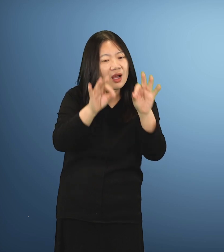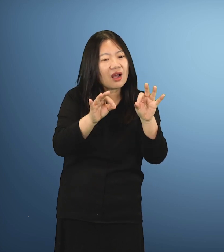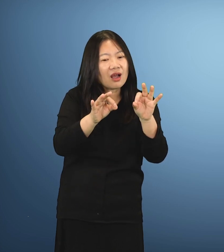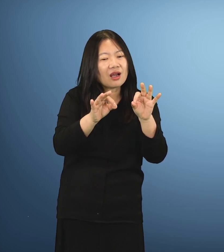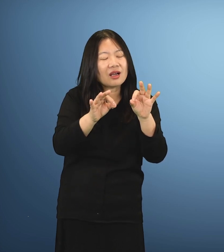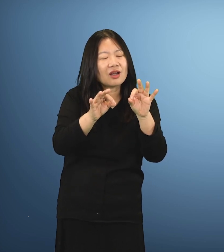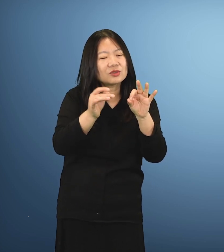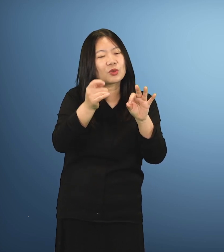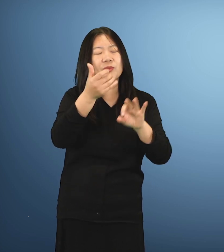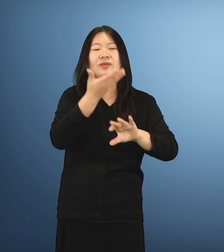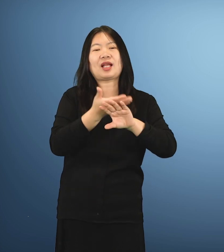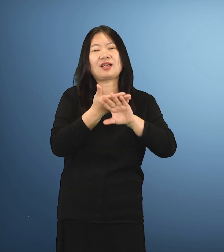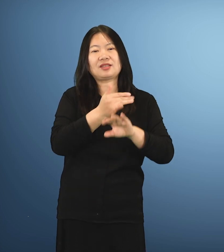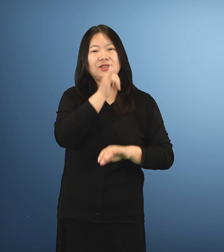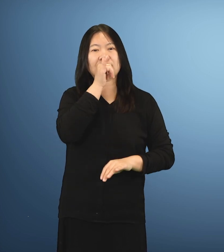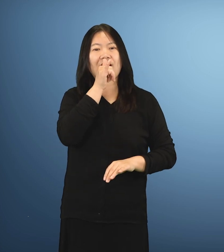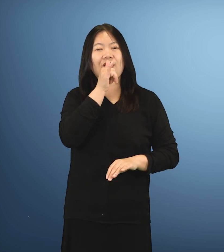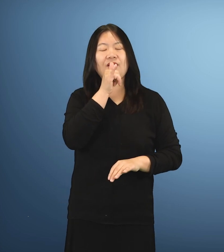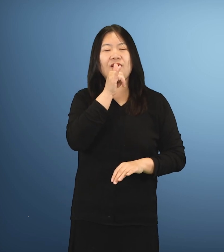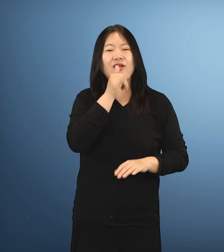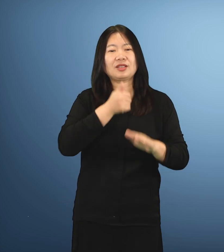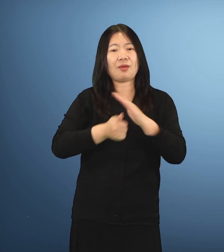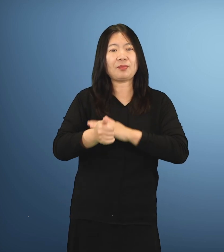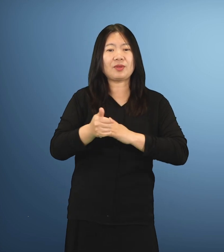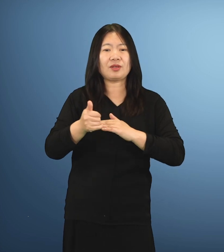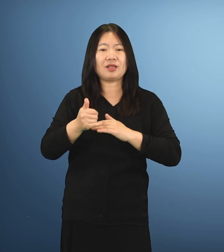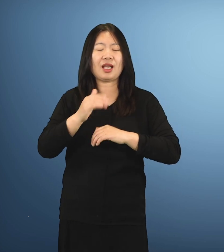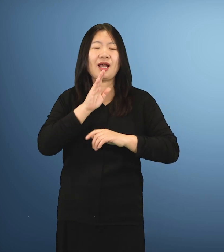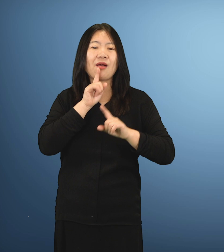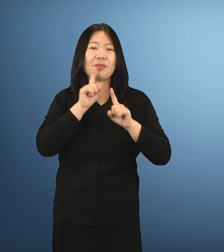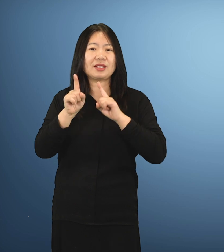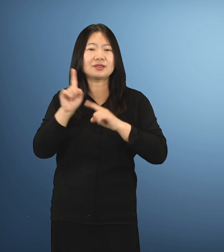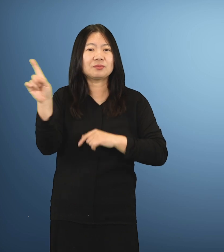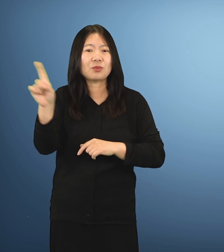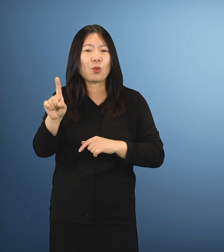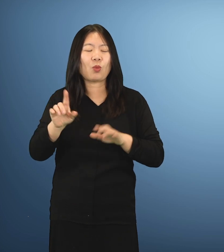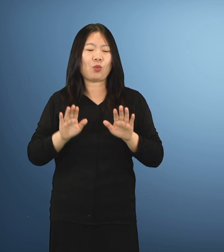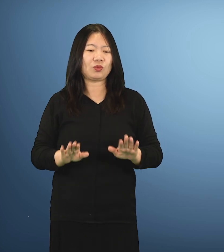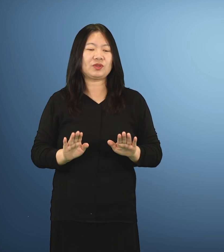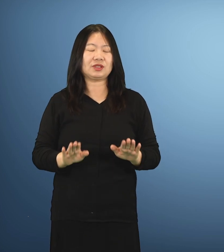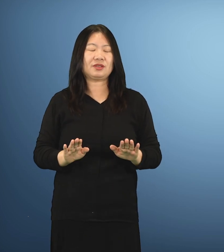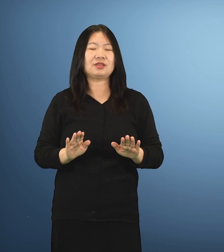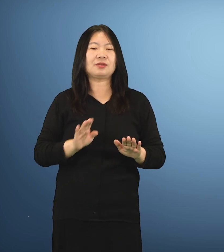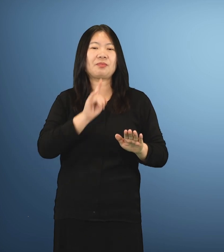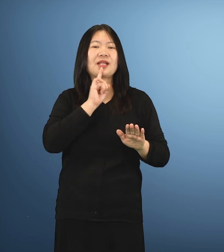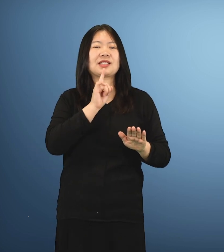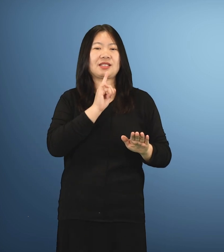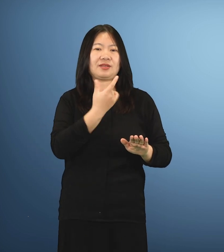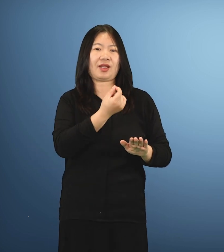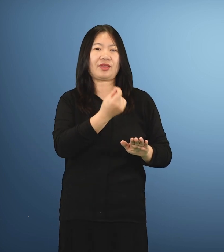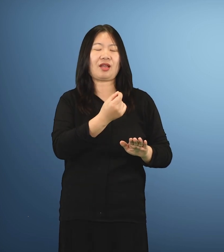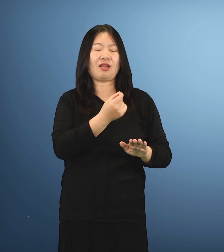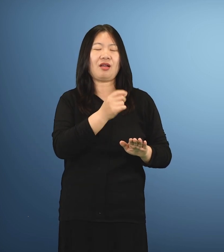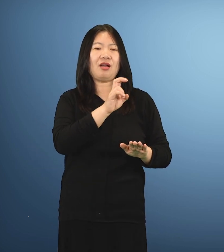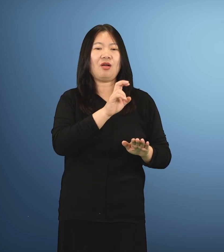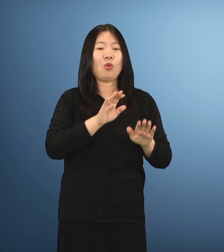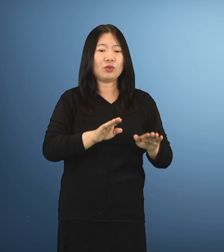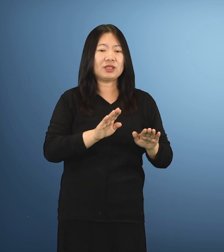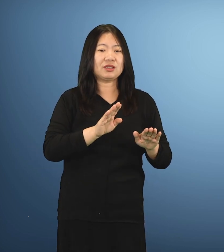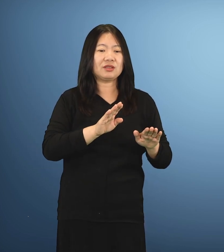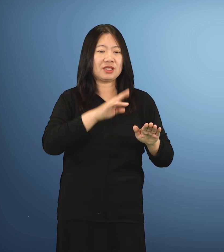그 대표적인 본문이 오늘 본문이에요. 오늘 본문이 마가도